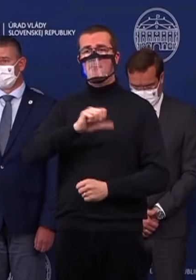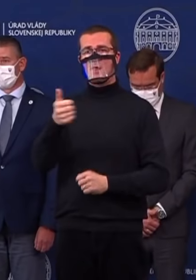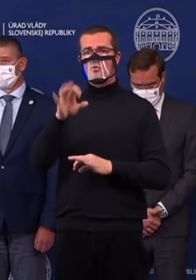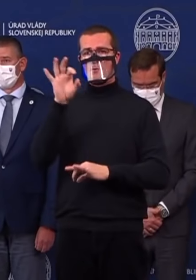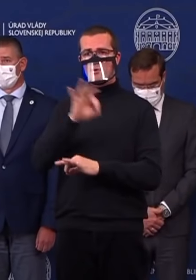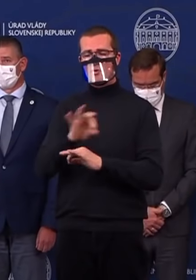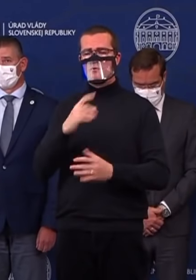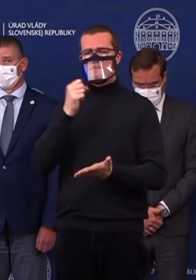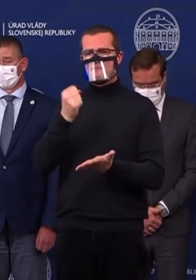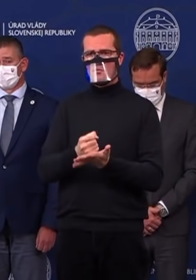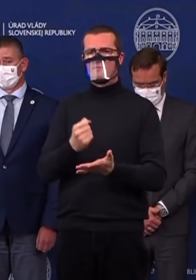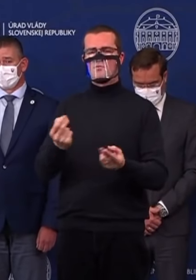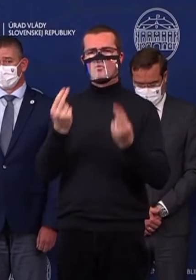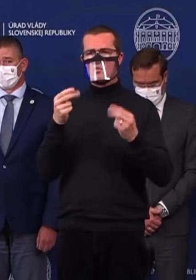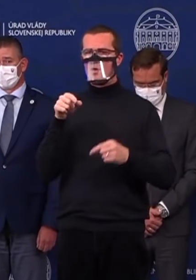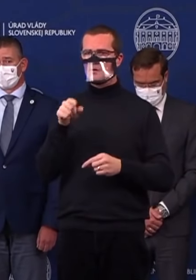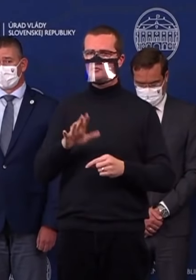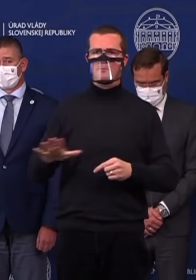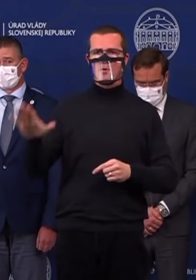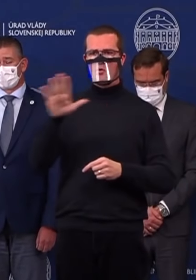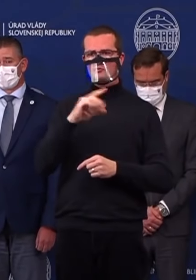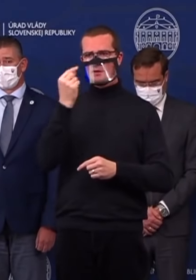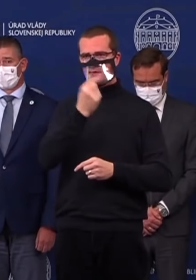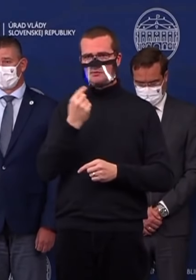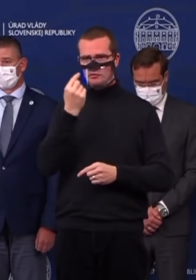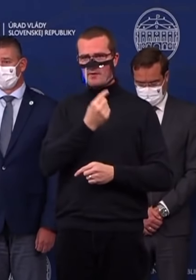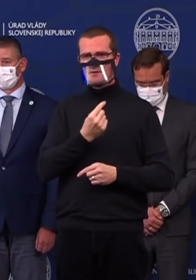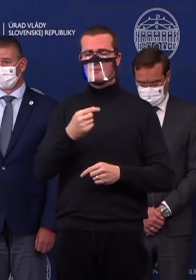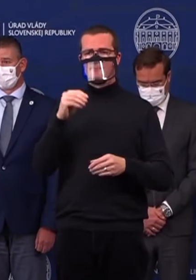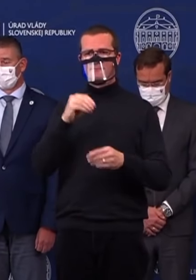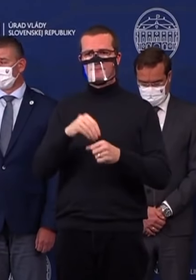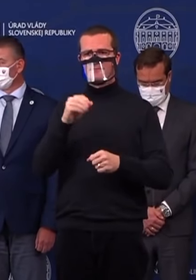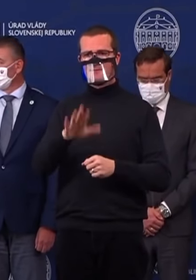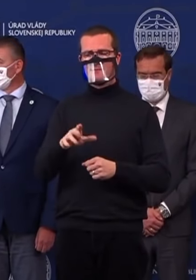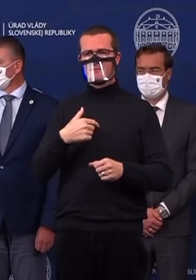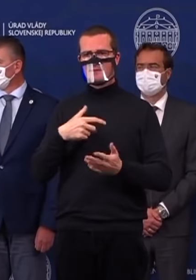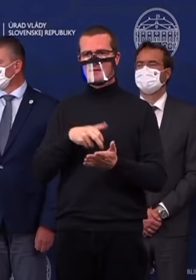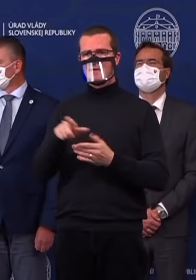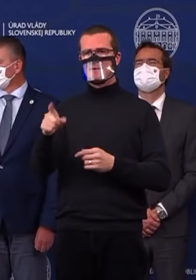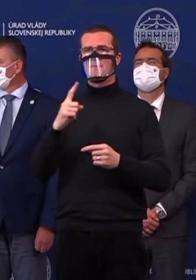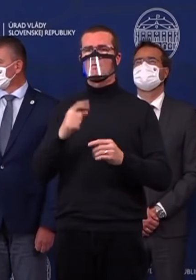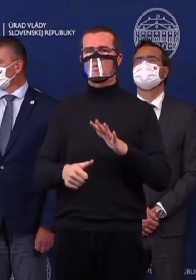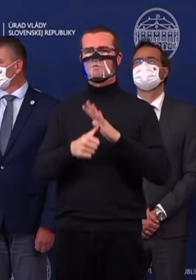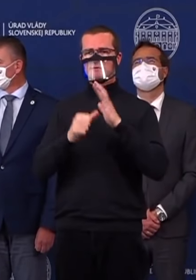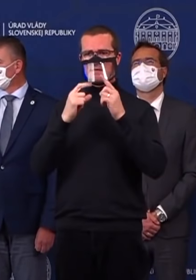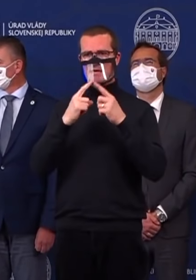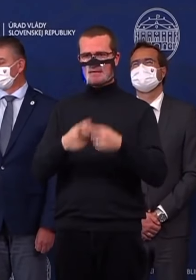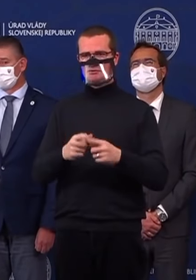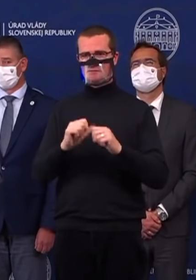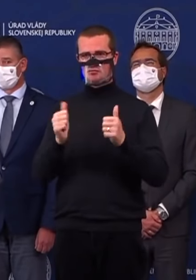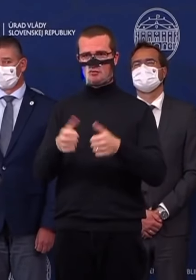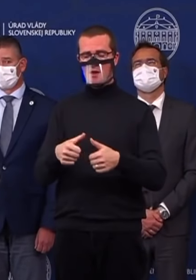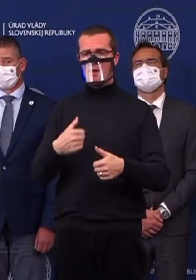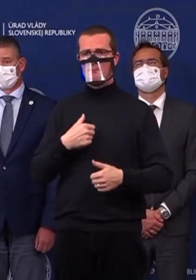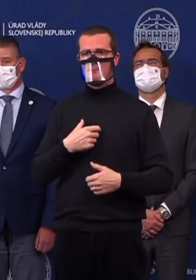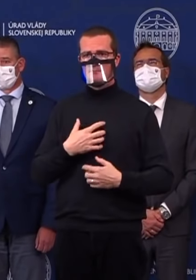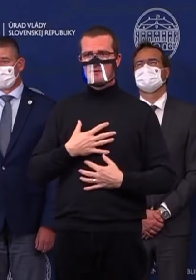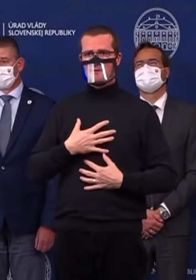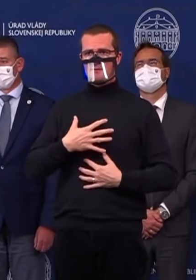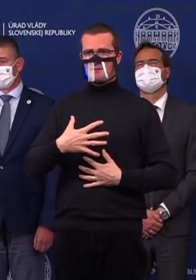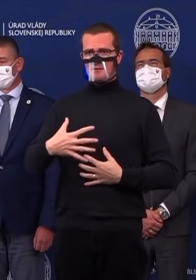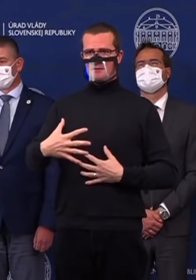potvrdil opodstatnenosť celoplošného testovania. S týmto ideme aj na ústredný krízový štáb a treba sa zhlboka